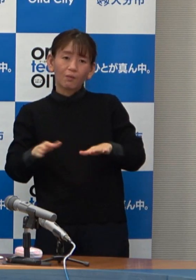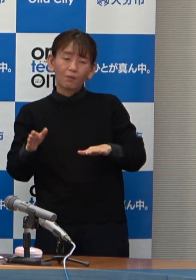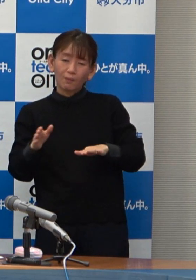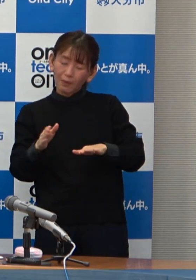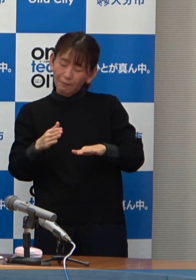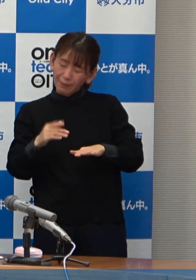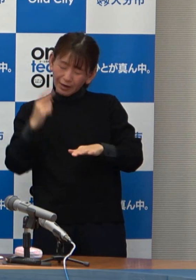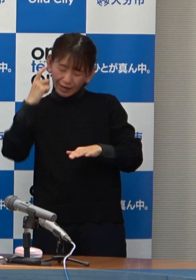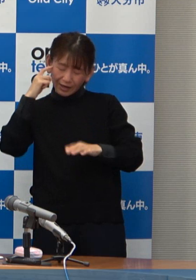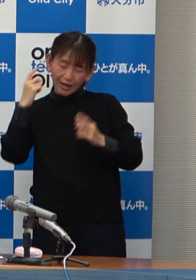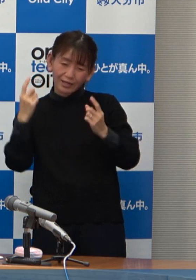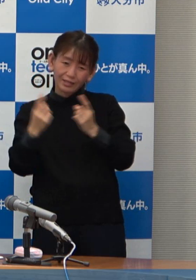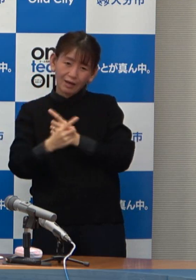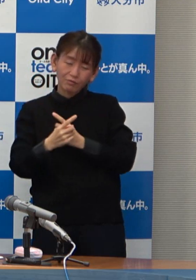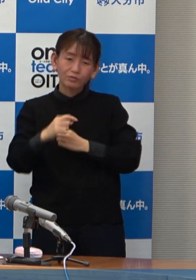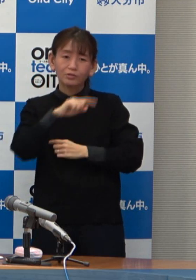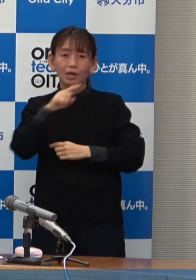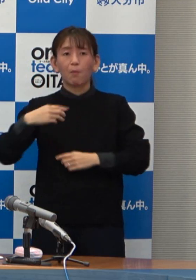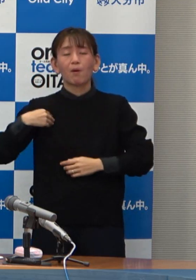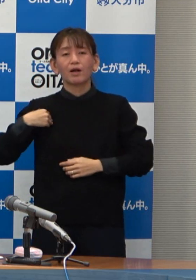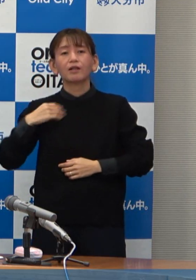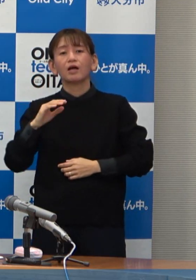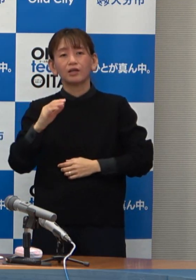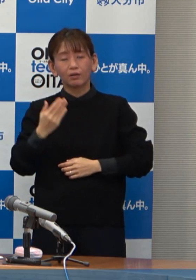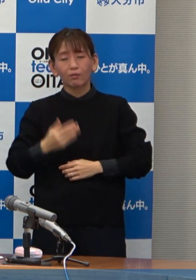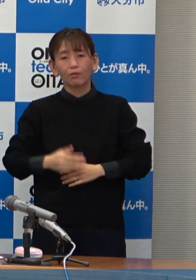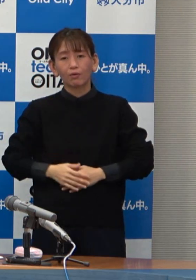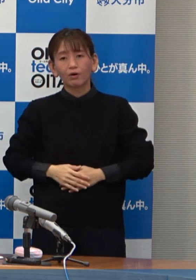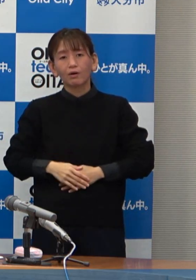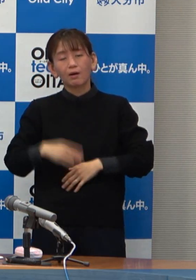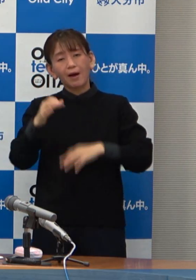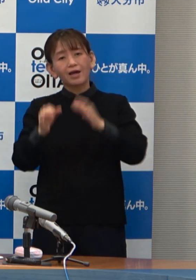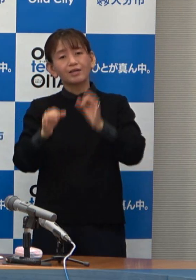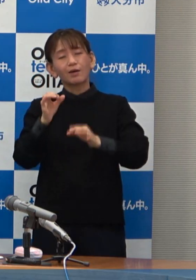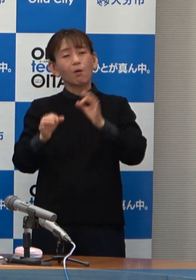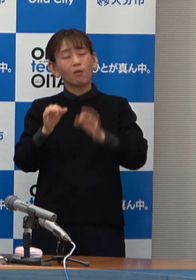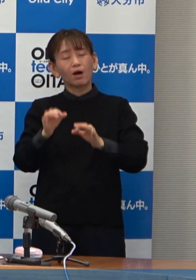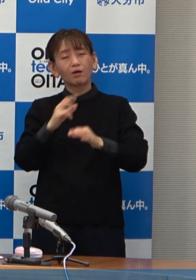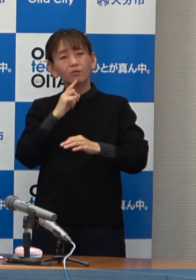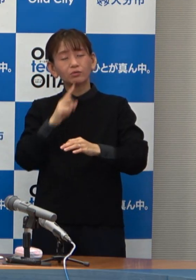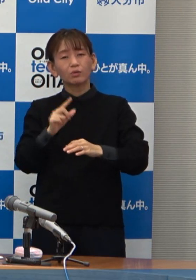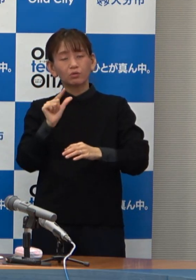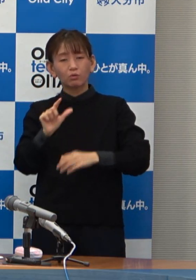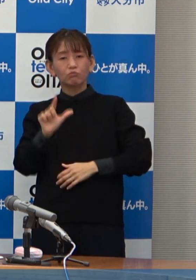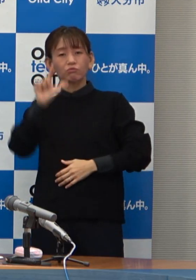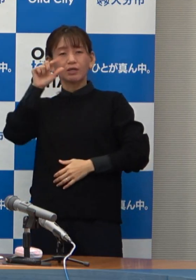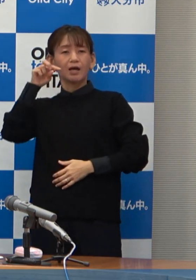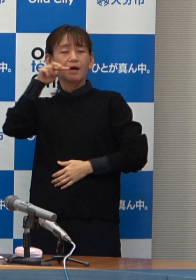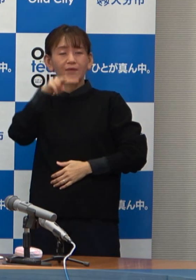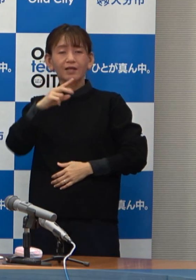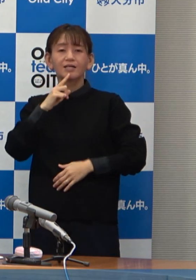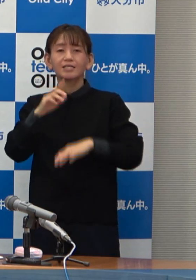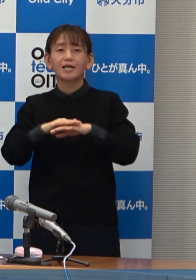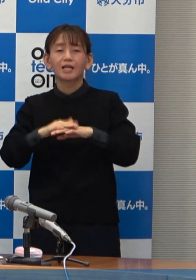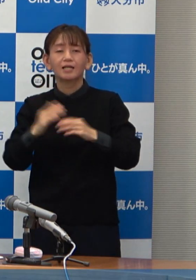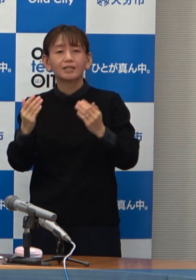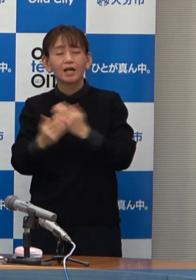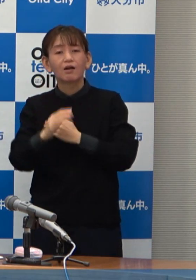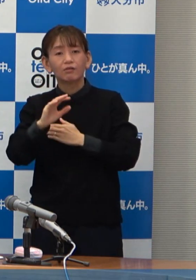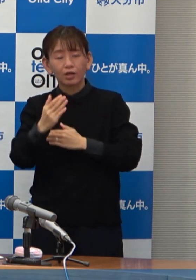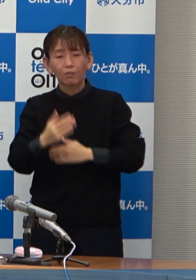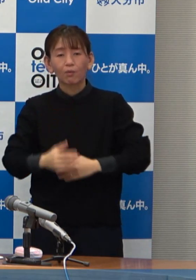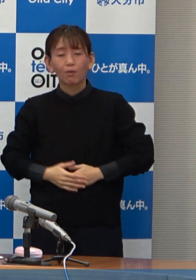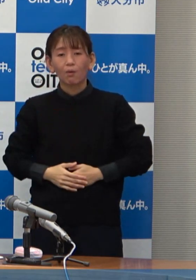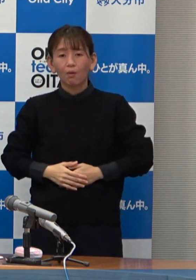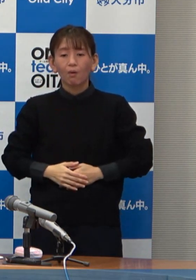だろうと思ってましてその評価っていうのはまちょっとうった言い方になってしまうかもしれませんが有権者